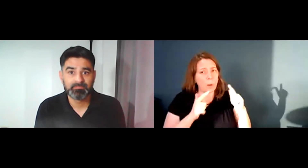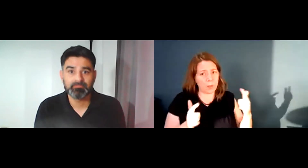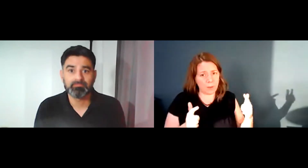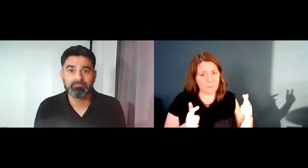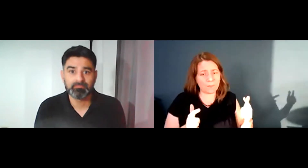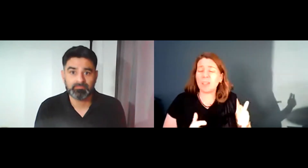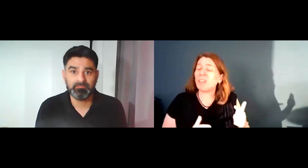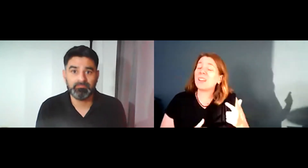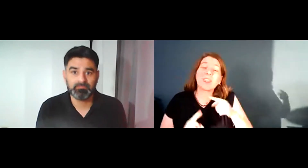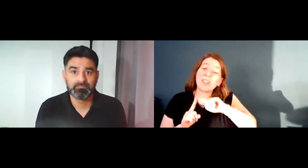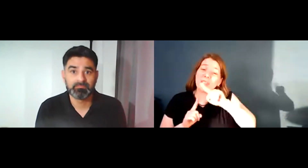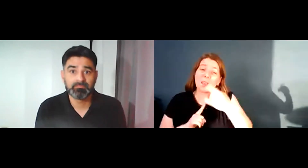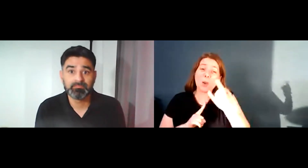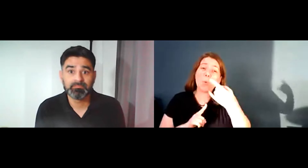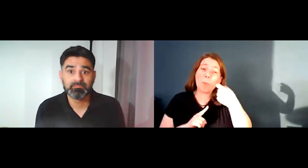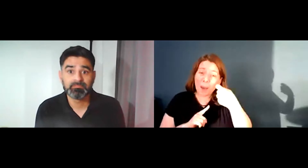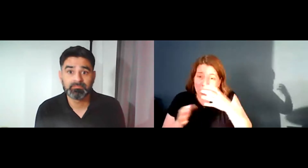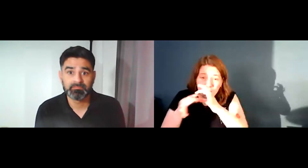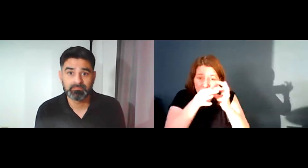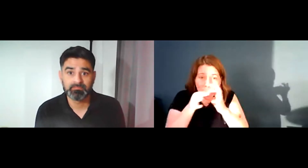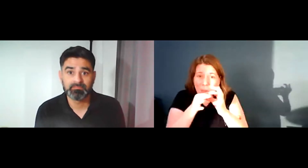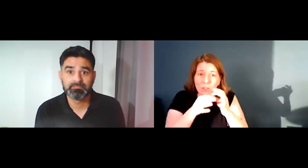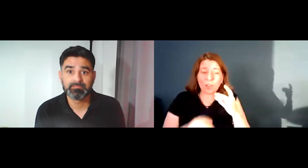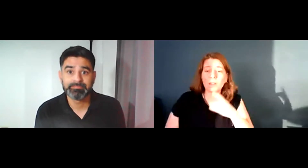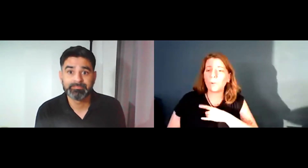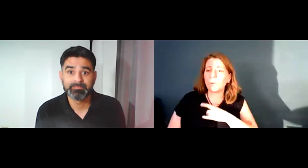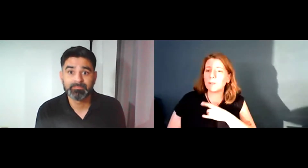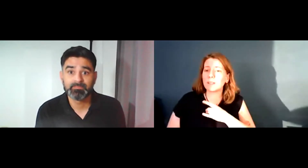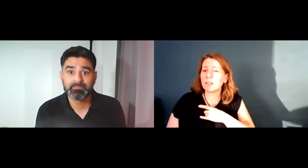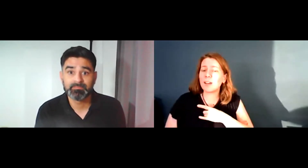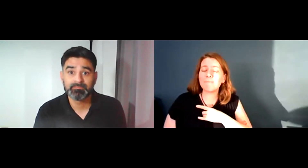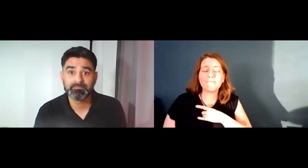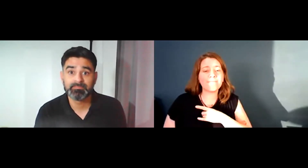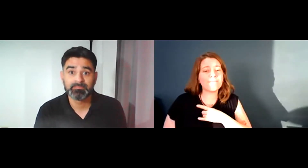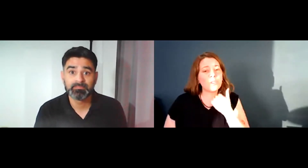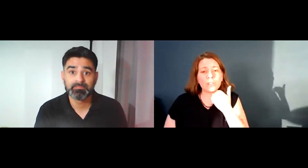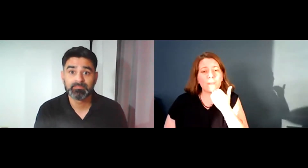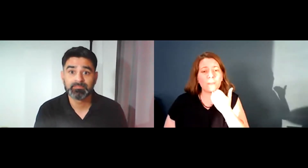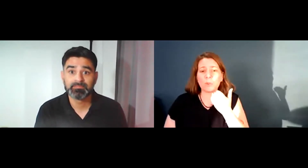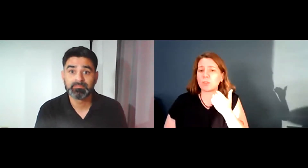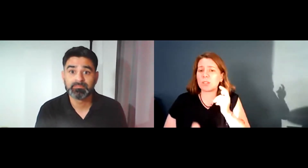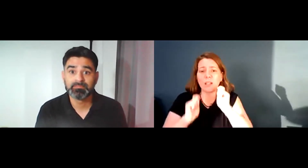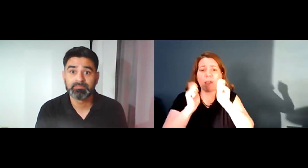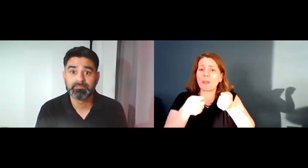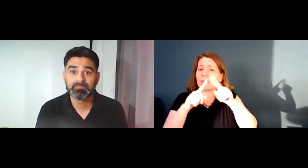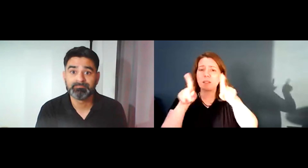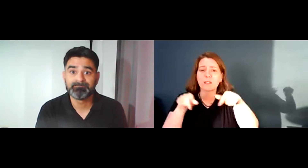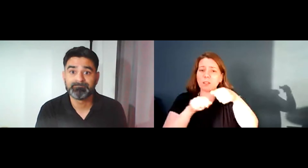había. Desde UPAMI, el convenio que está con la universidad, no sabemos si les dan